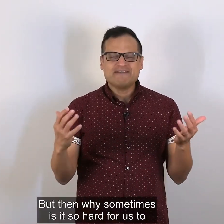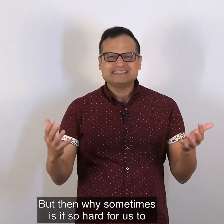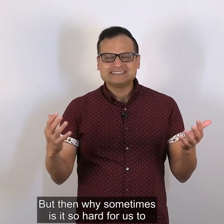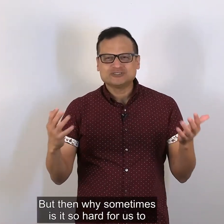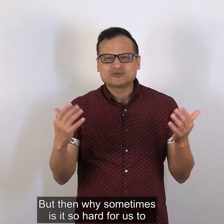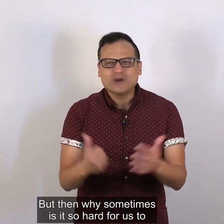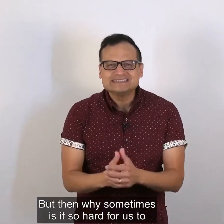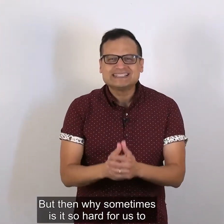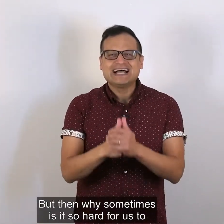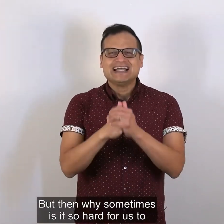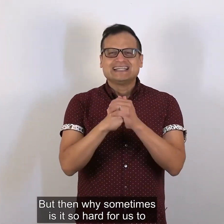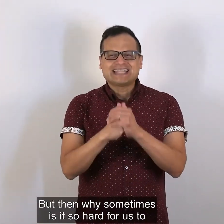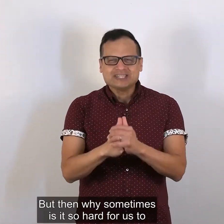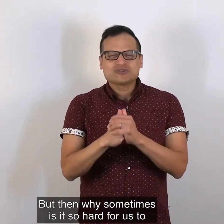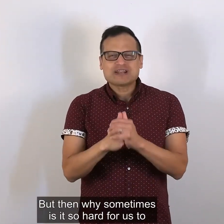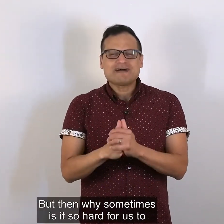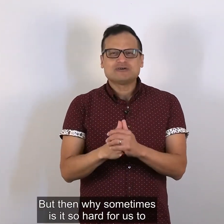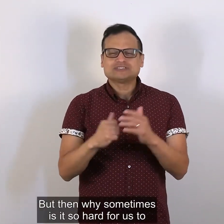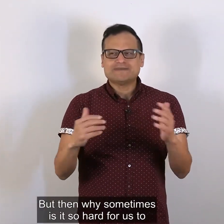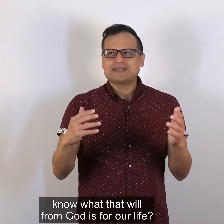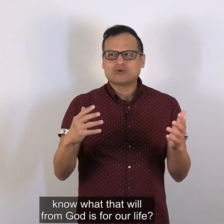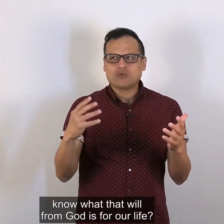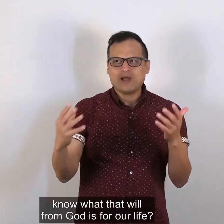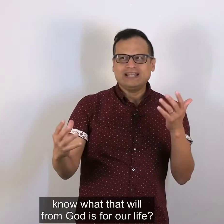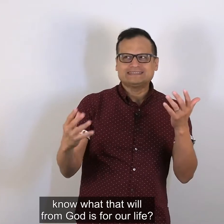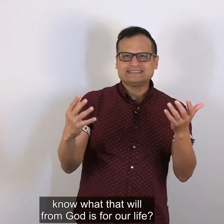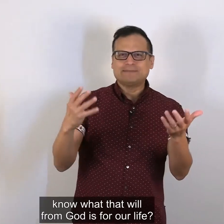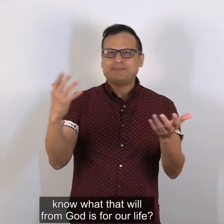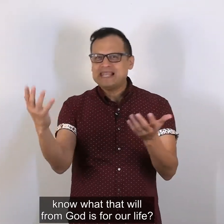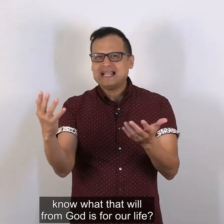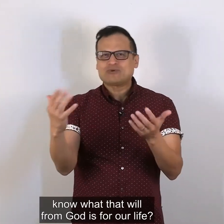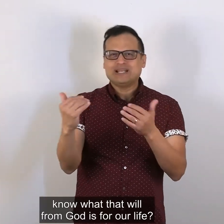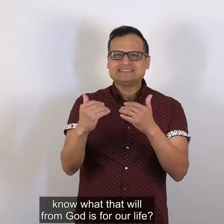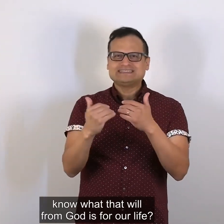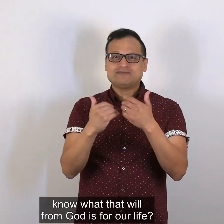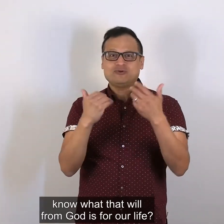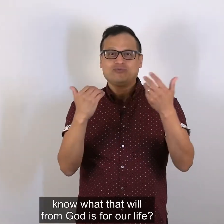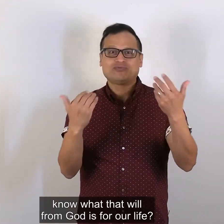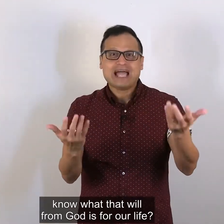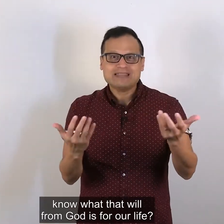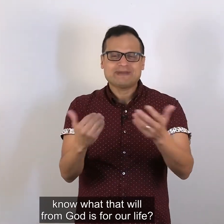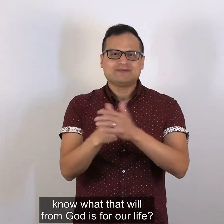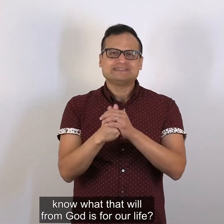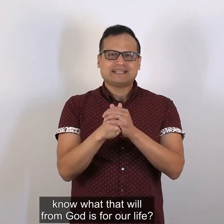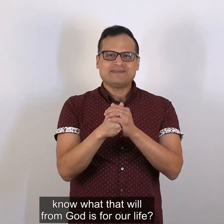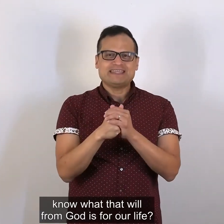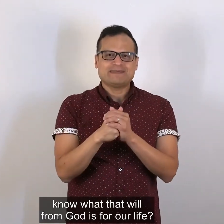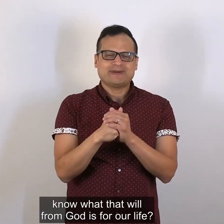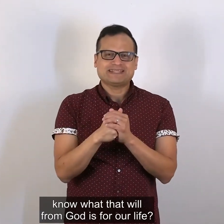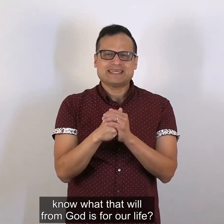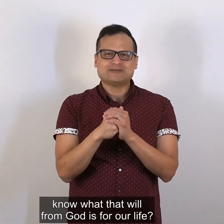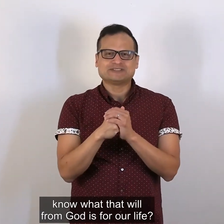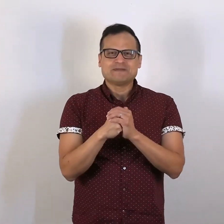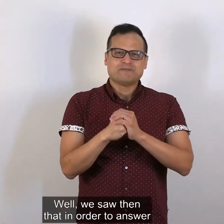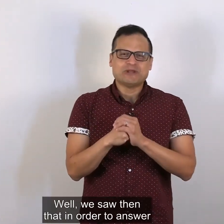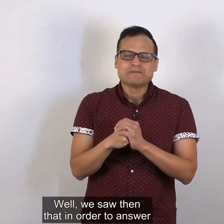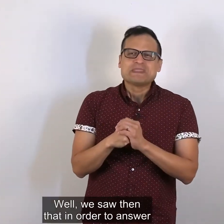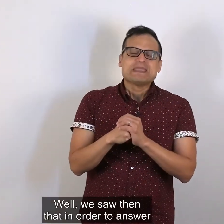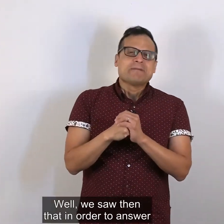veces nos cuesta tanto trabajo saber cuál es ese plan, cuál es esa voluntad para nuestra vida de parte de Dios. Bueno,